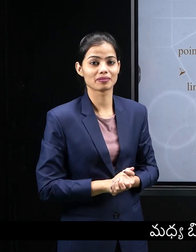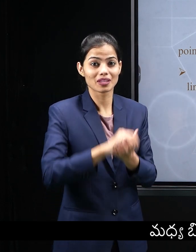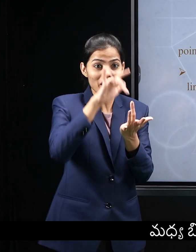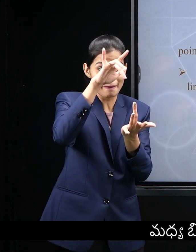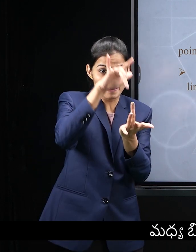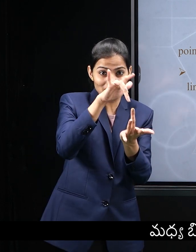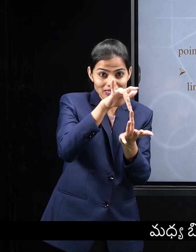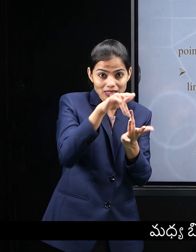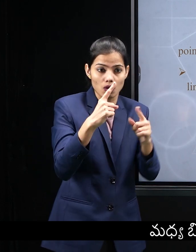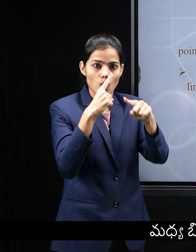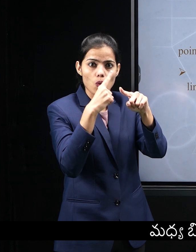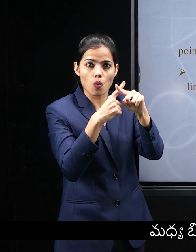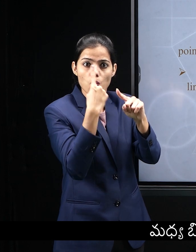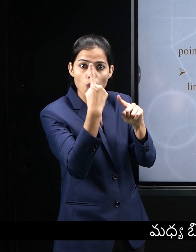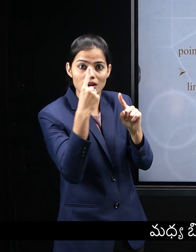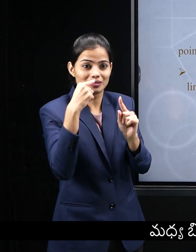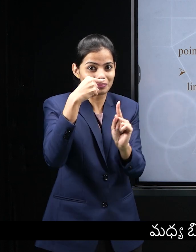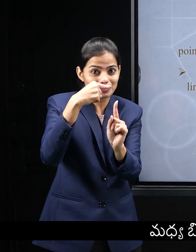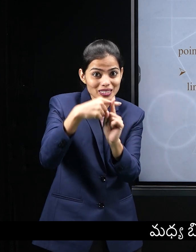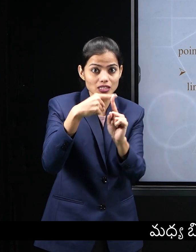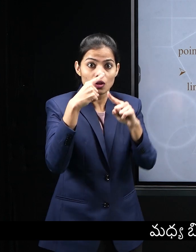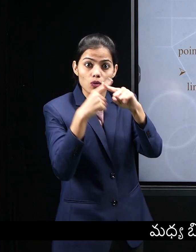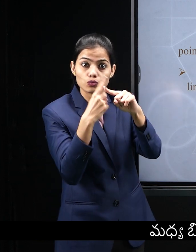మధ్య బిందువు =